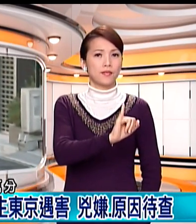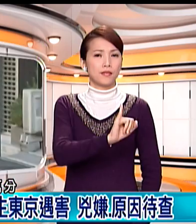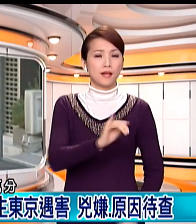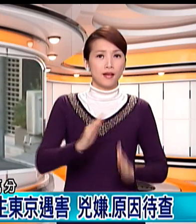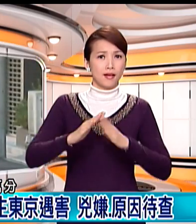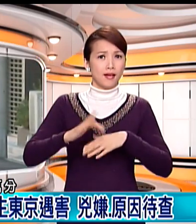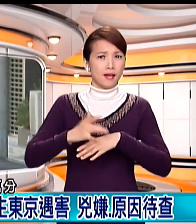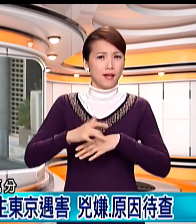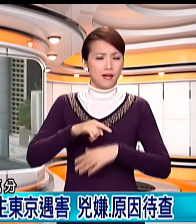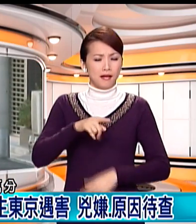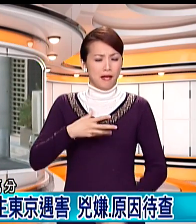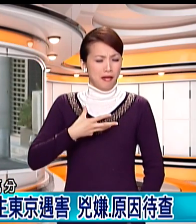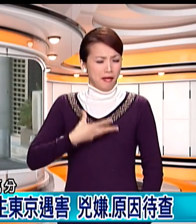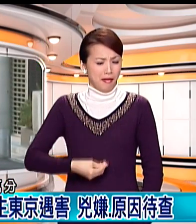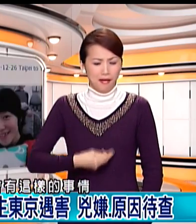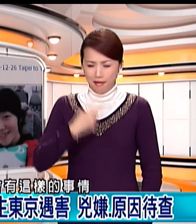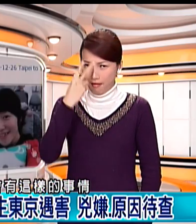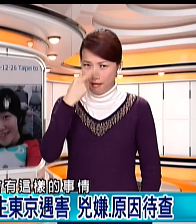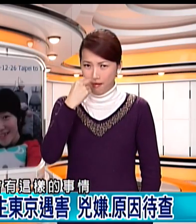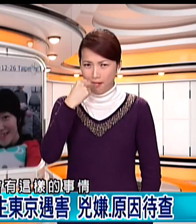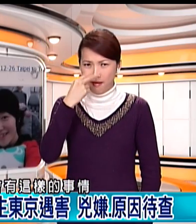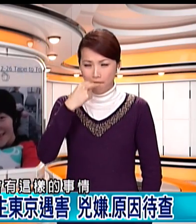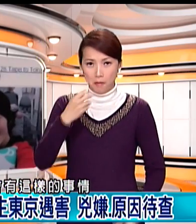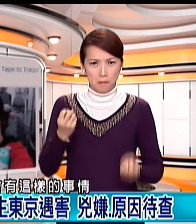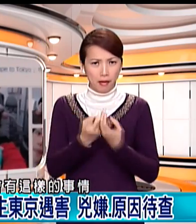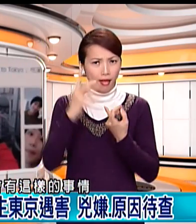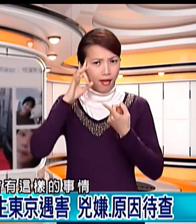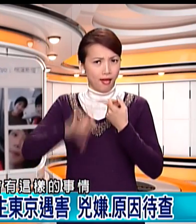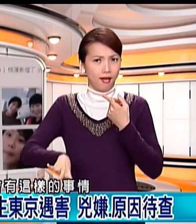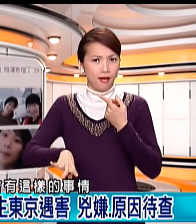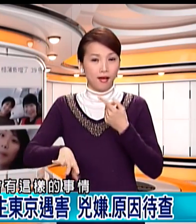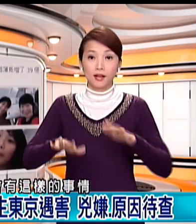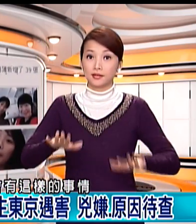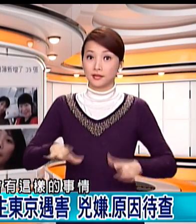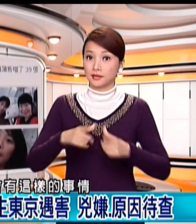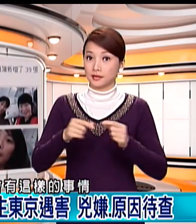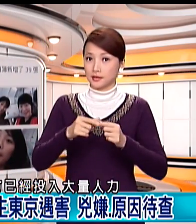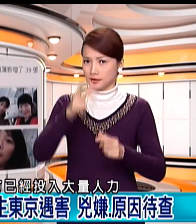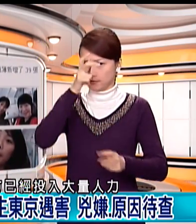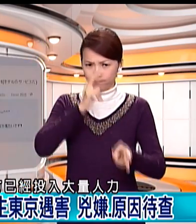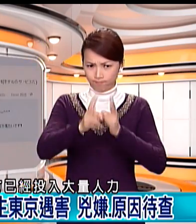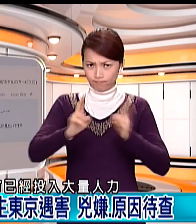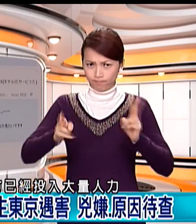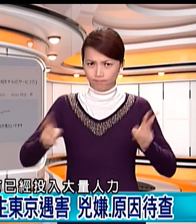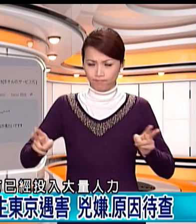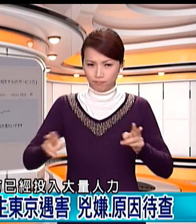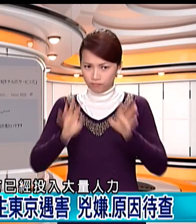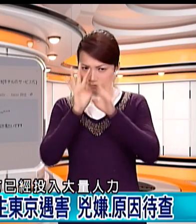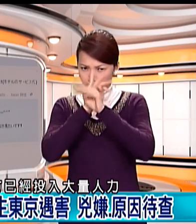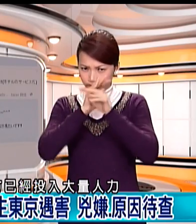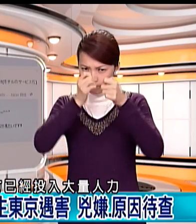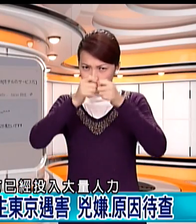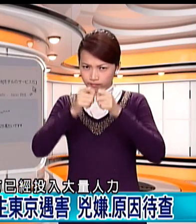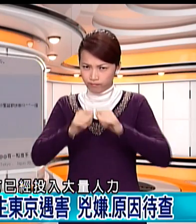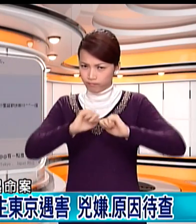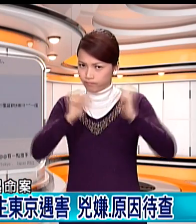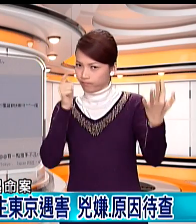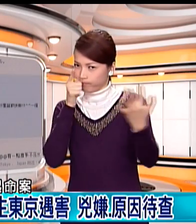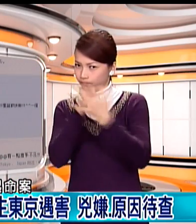人悲痛万分，不敢相信会有这样的事情。而日本警方已经投入大量人力调查这